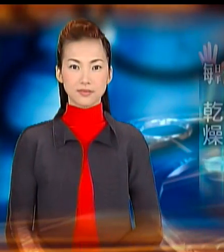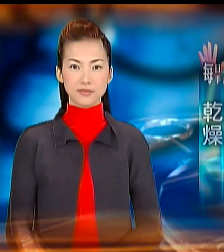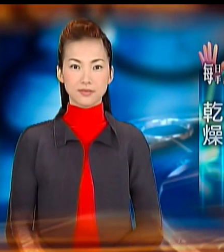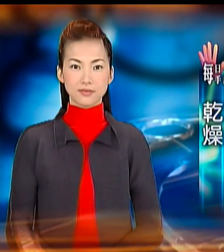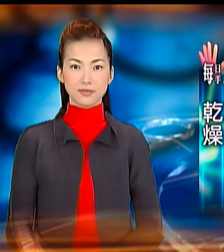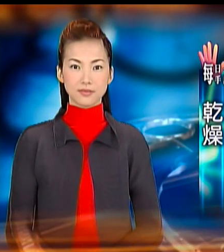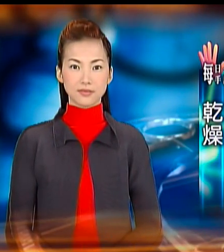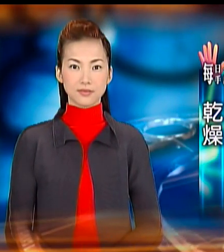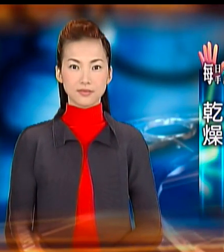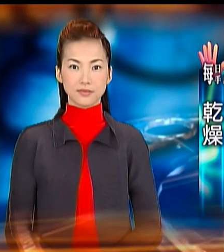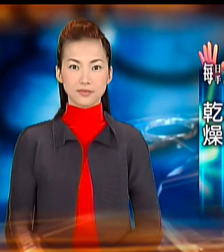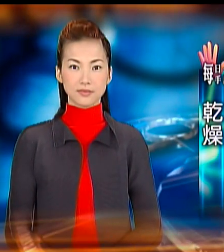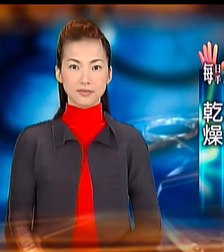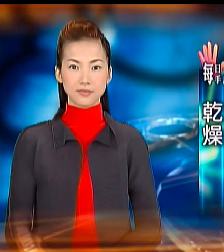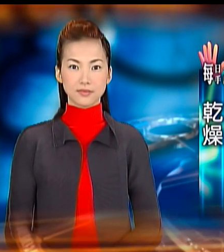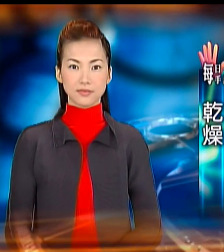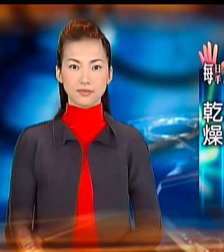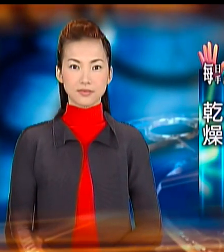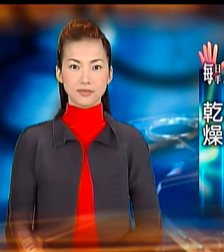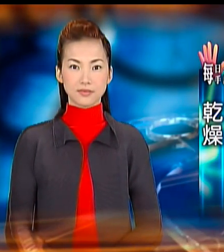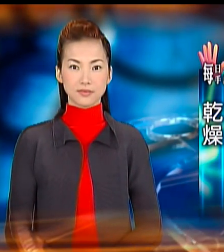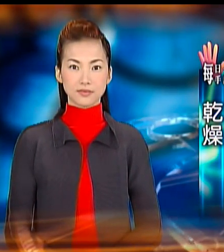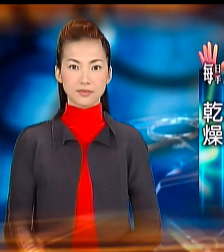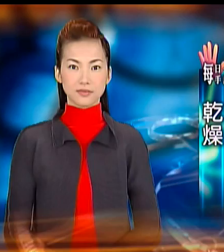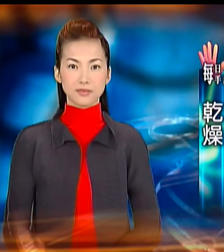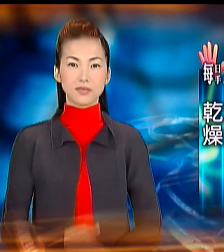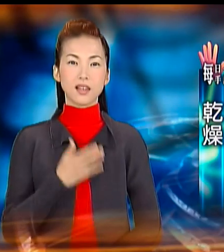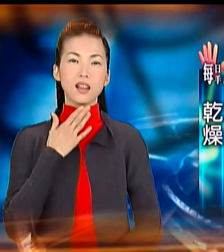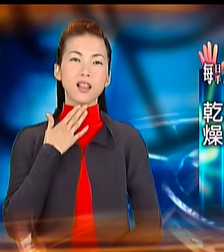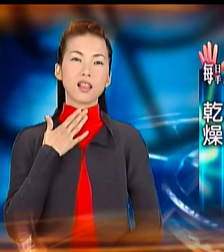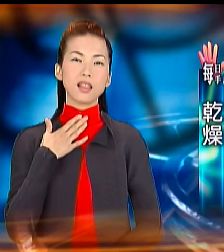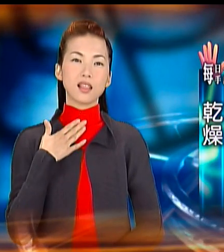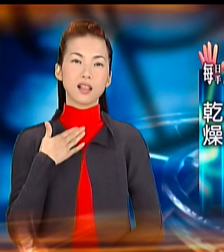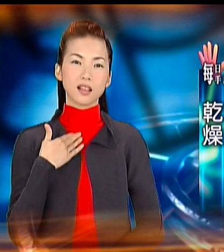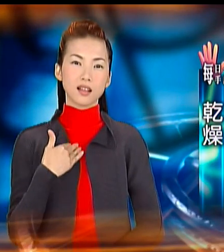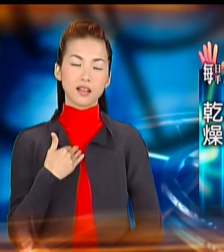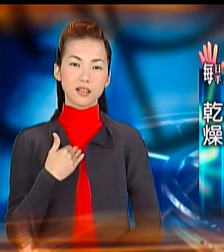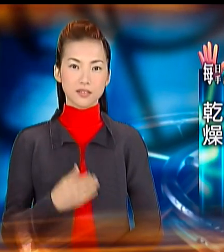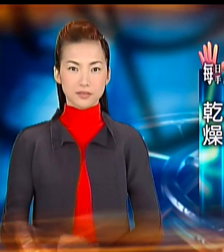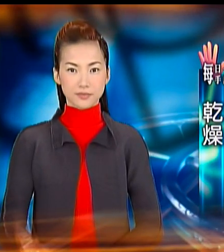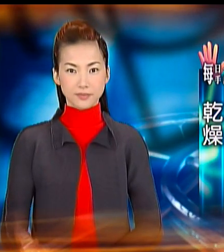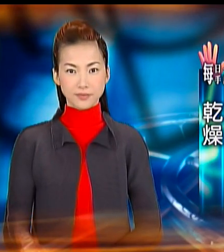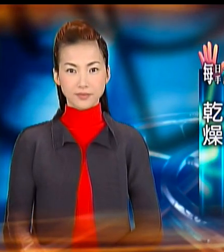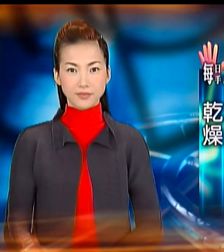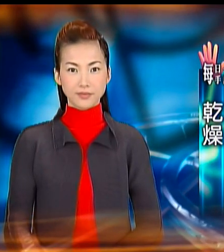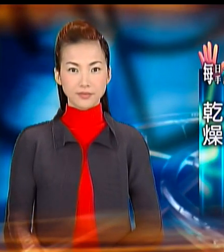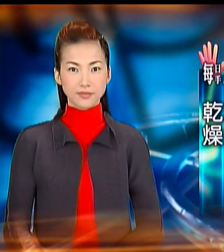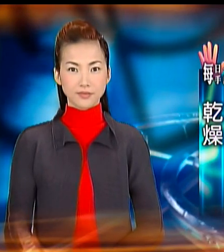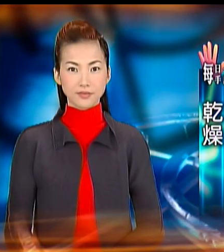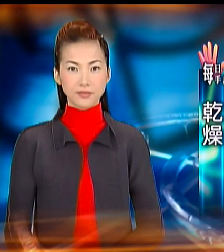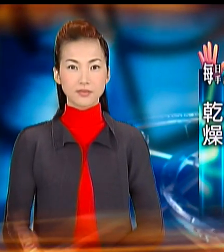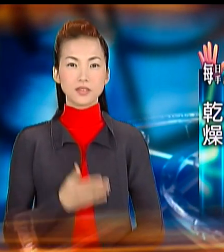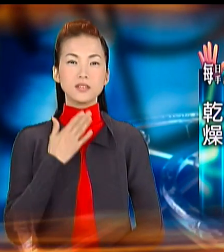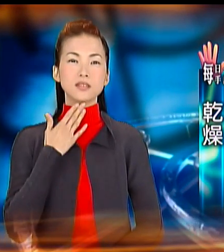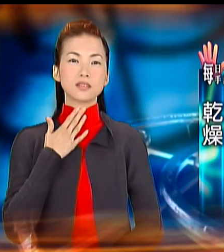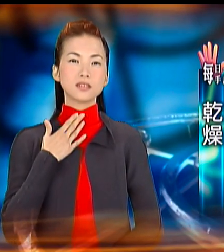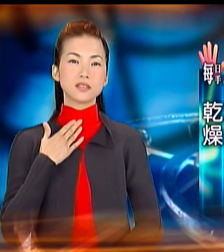干燥的笔法，口干舌燥的时候，自然伸手摸喉咙，想要喝水来止止